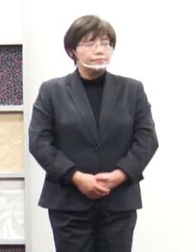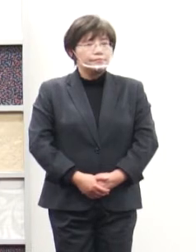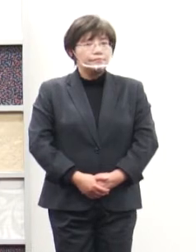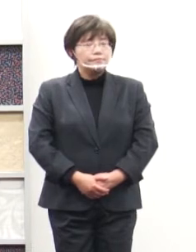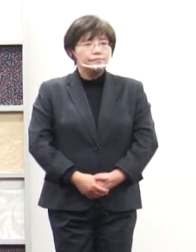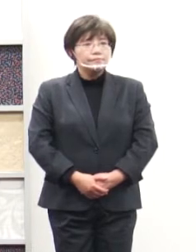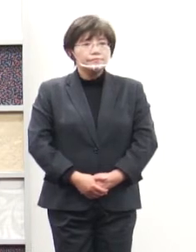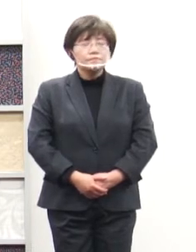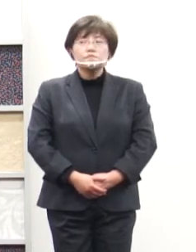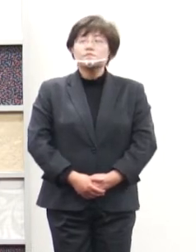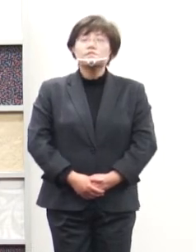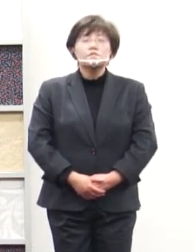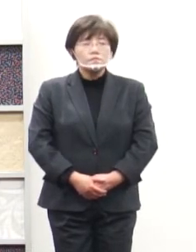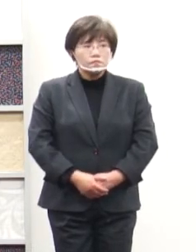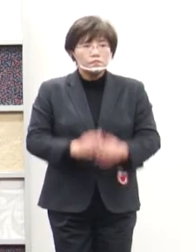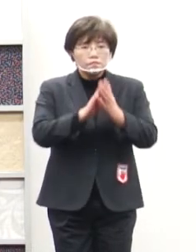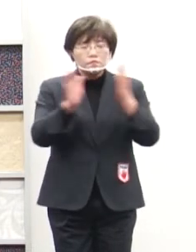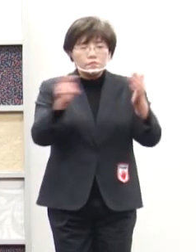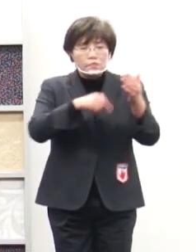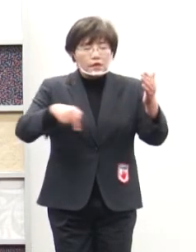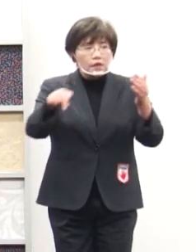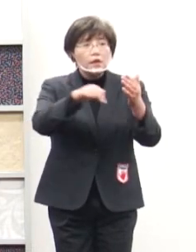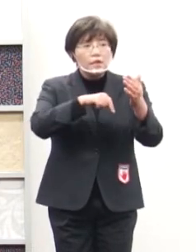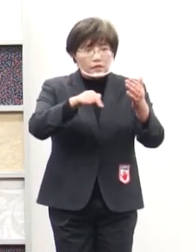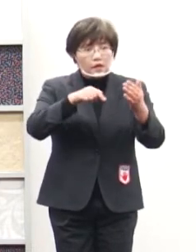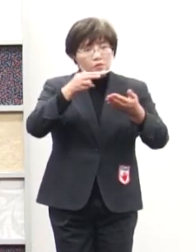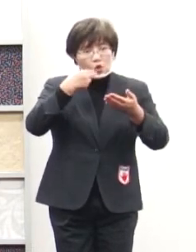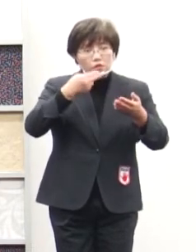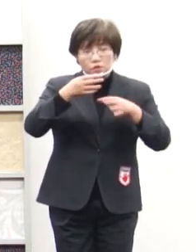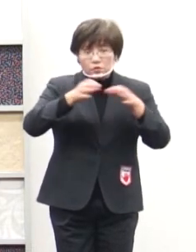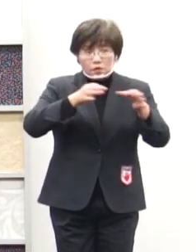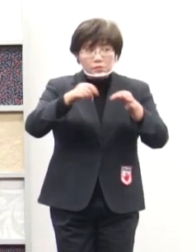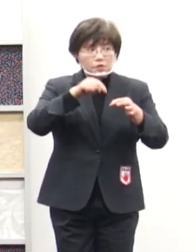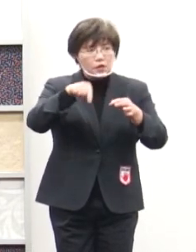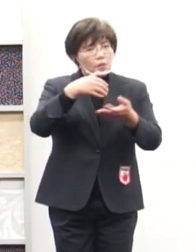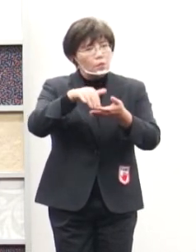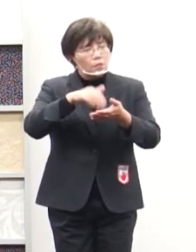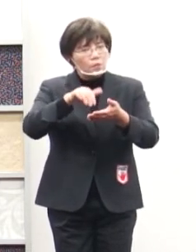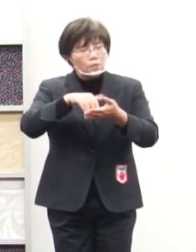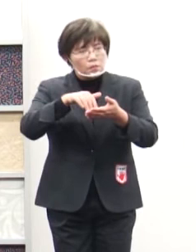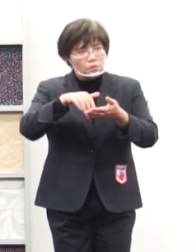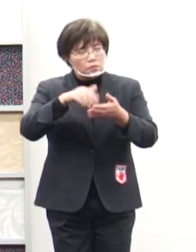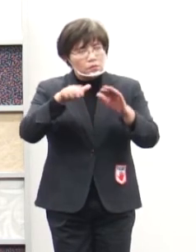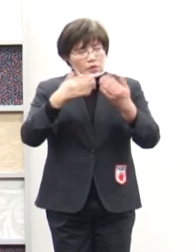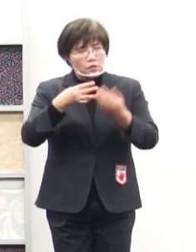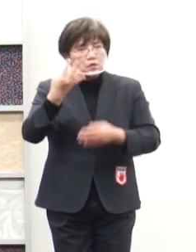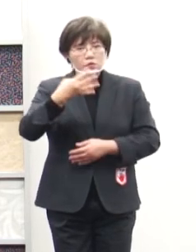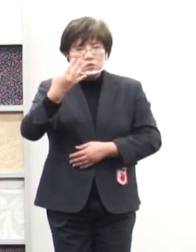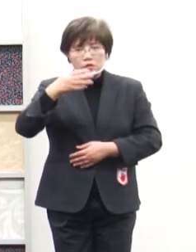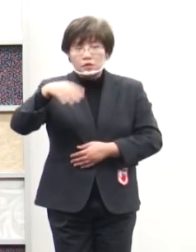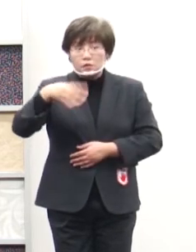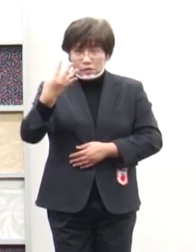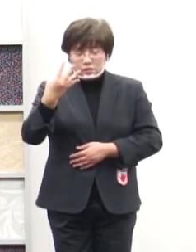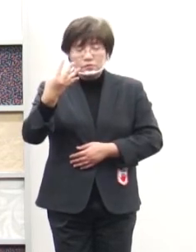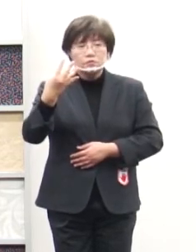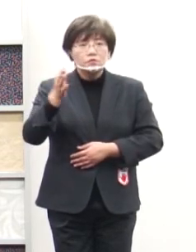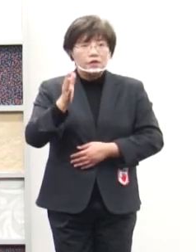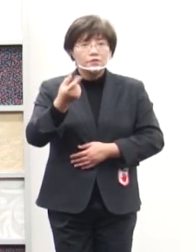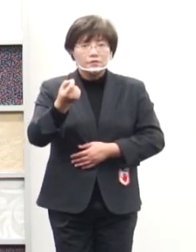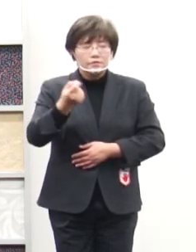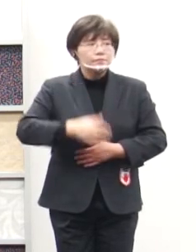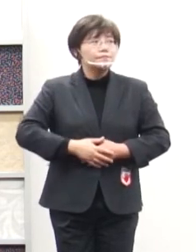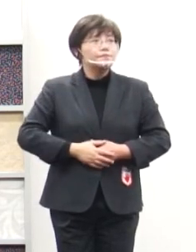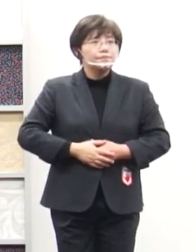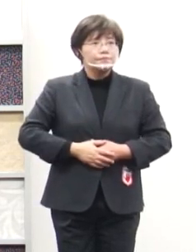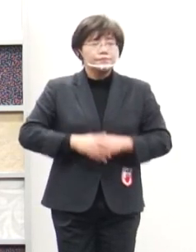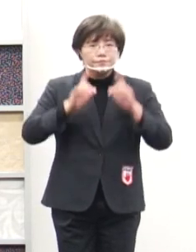おおむねあれですよね、県内の飲食店4400くらいでしたっけ。先ほ ど通りですが、